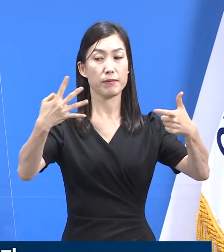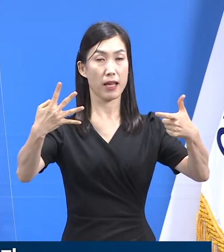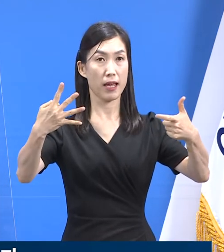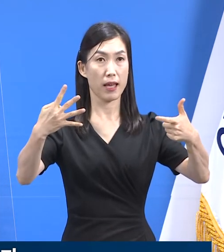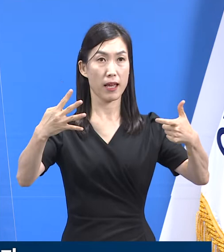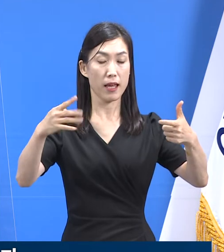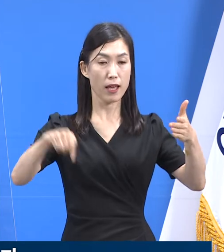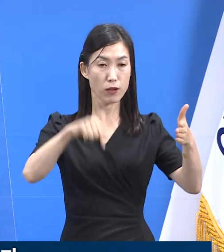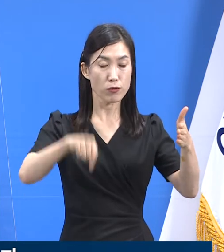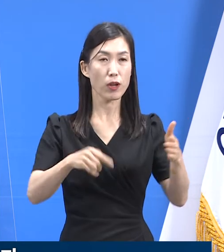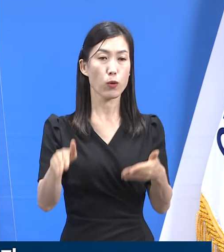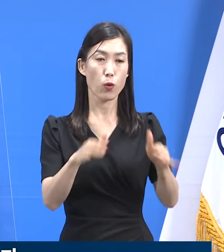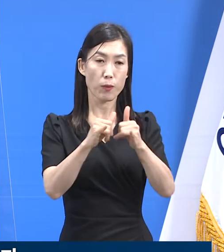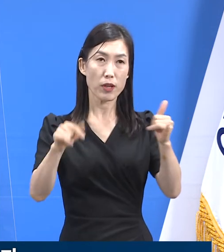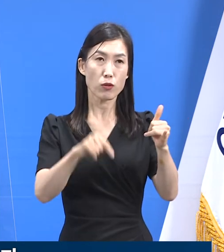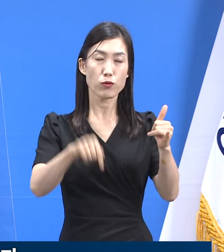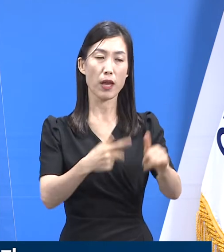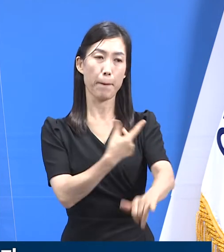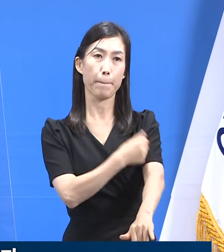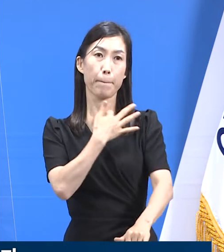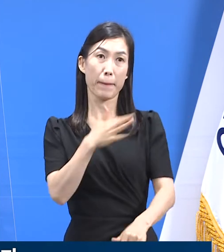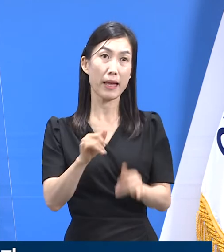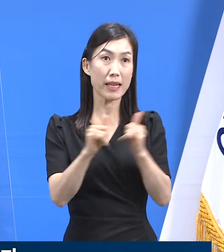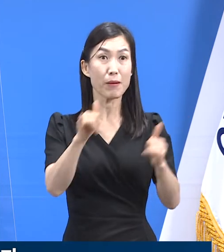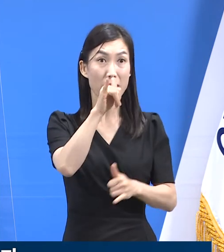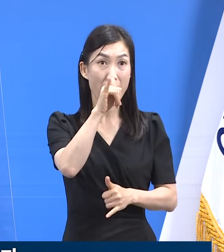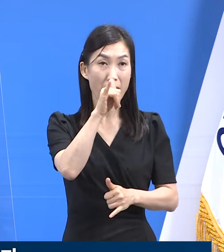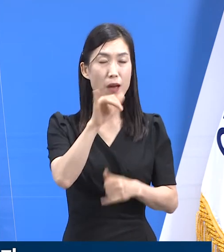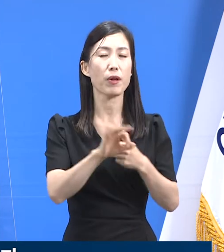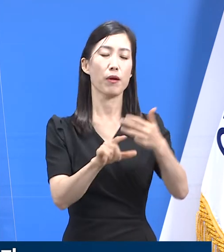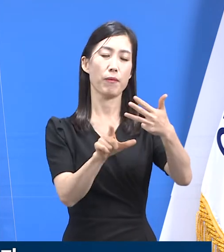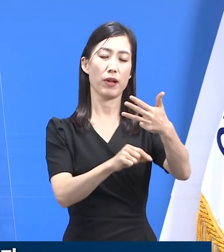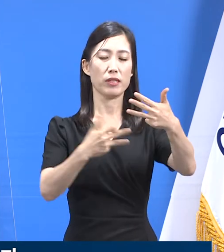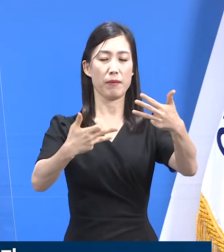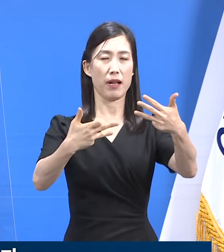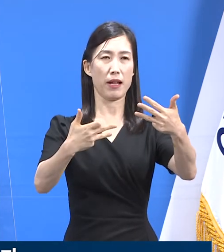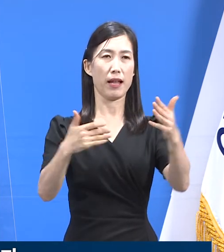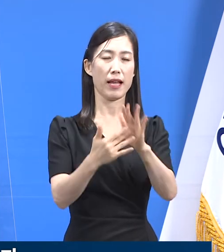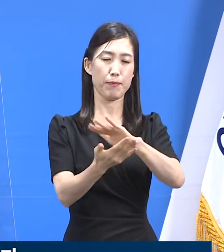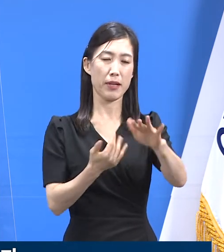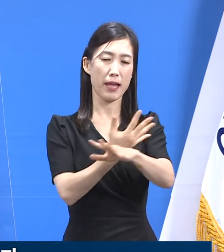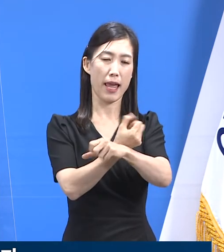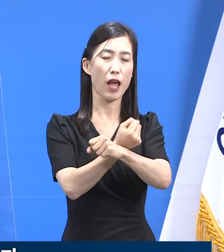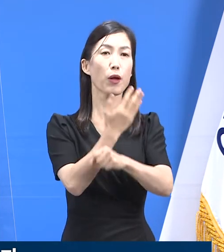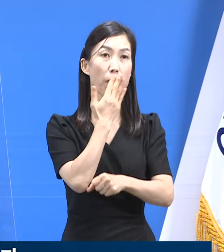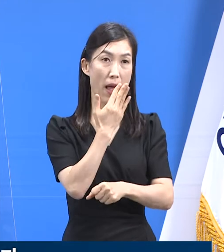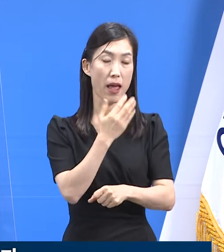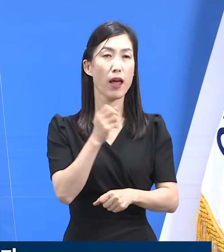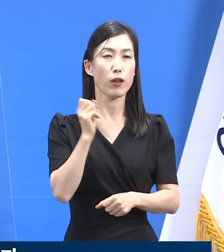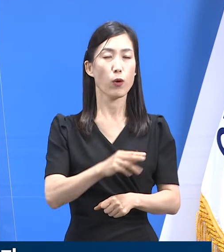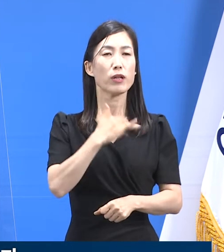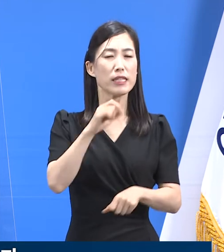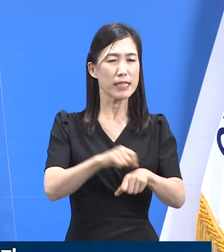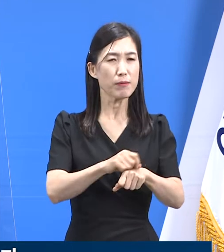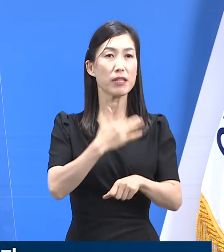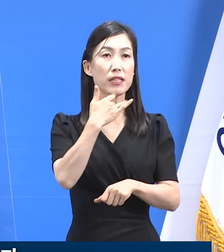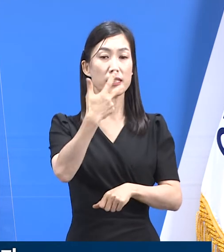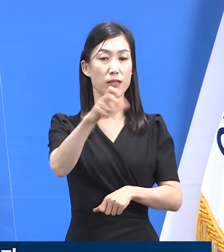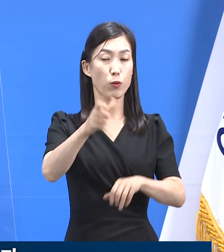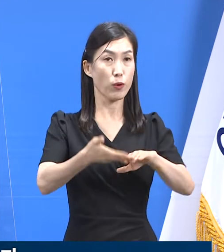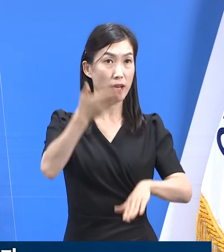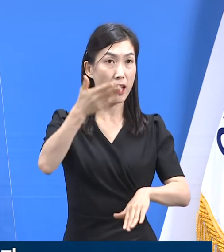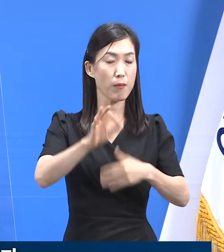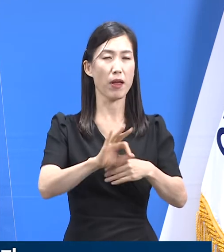중 아직까지 백신을 접종하지 않으신 분들은 8월 18일까지 사전 예약이 가능하고, 특히 75세 이상의